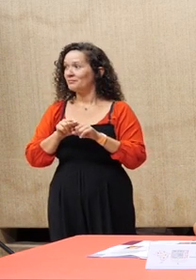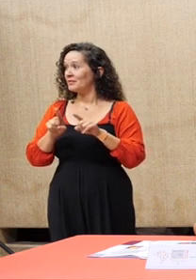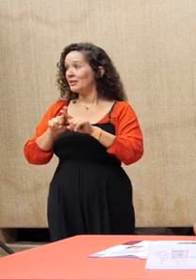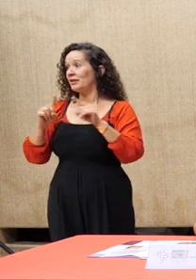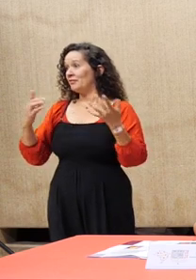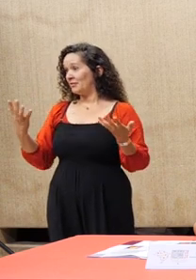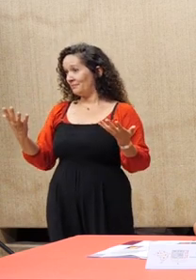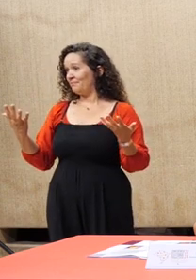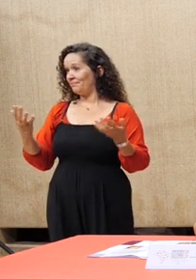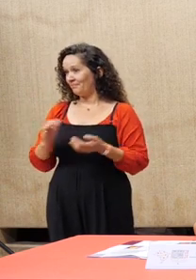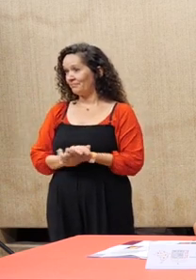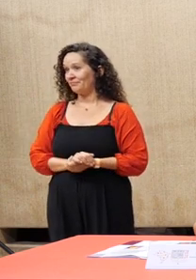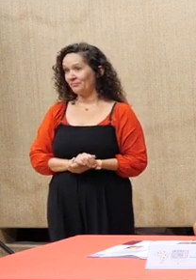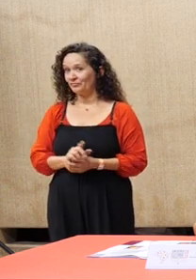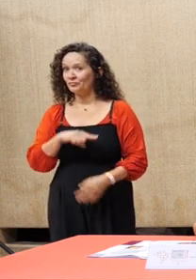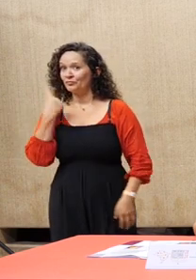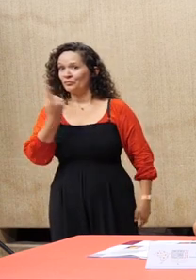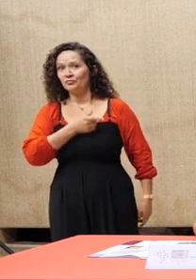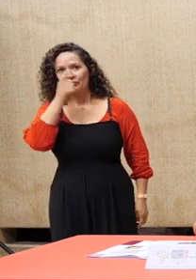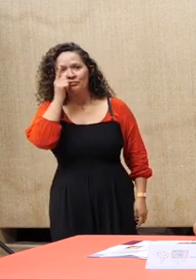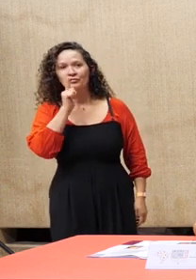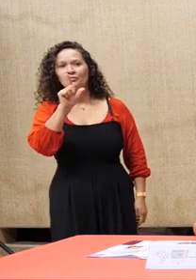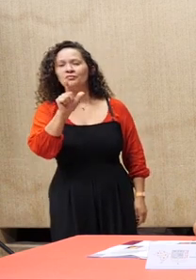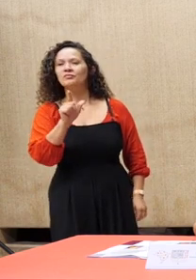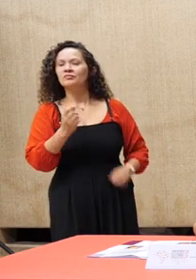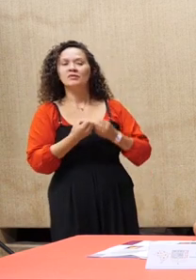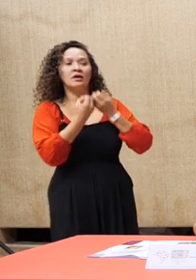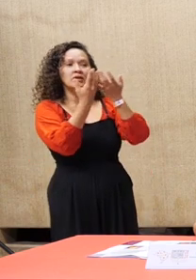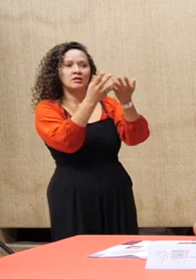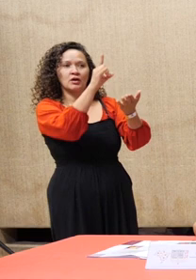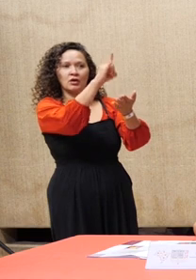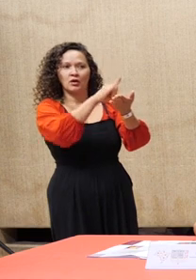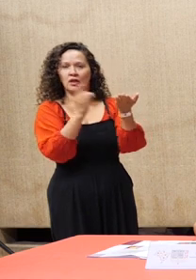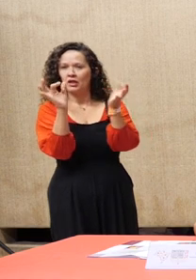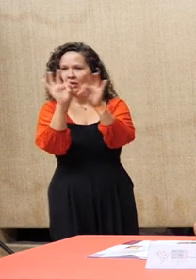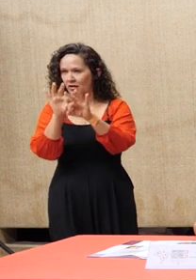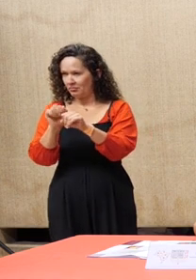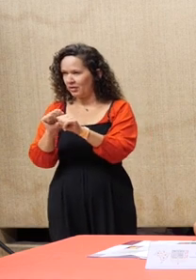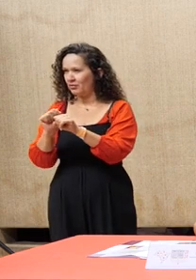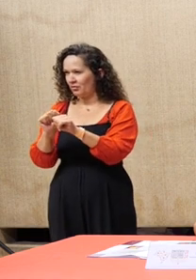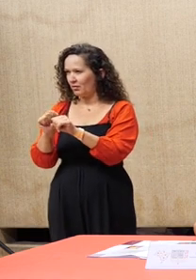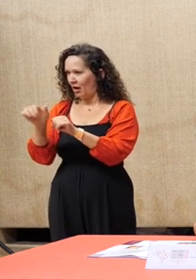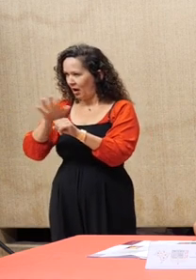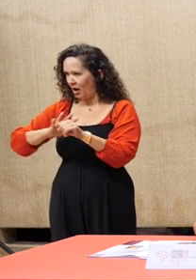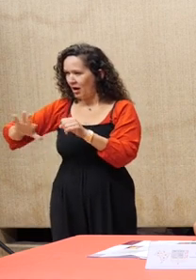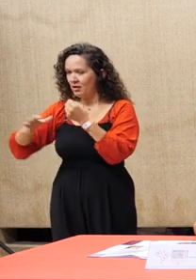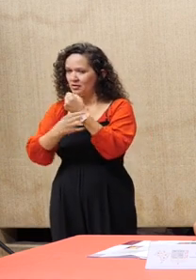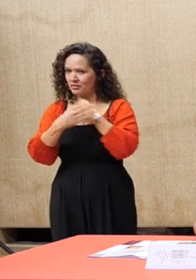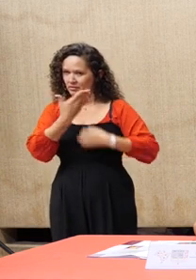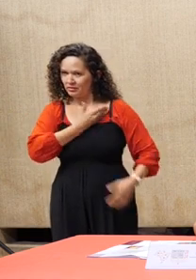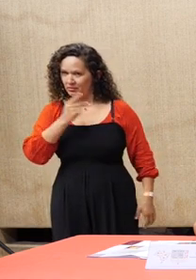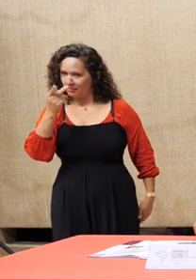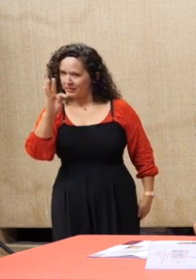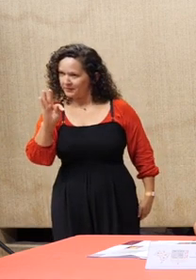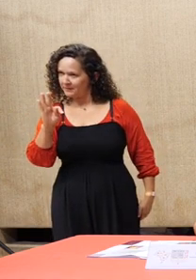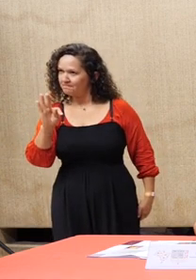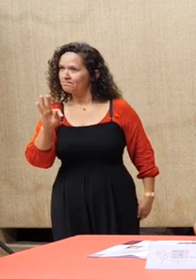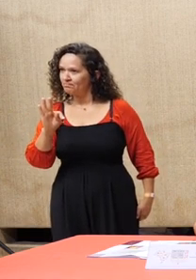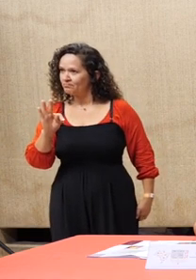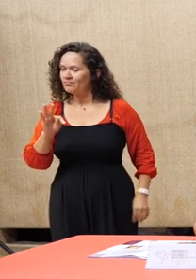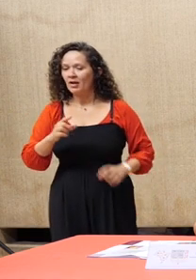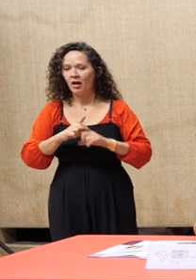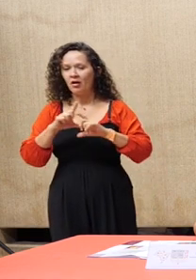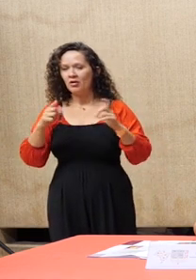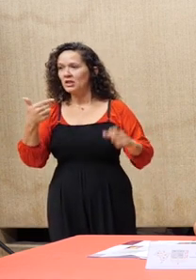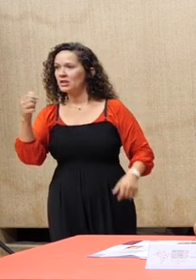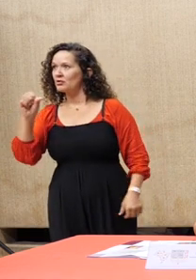enfim, né, de nós podemos fazer o encaminhamento, encerramento, dizer que o setorial de segurança pública do PT foi um dos mais cresceram, com